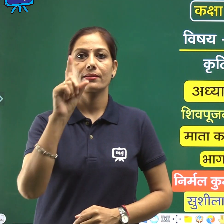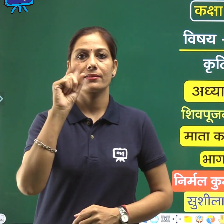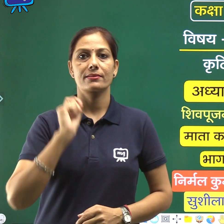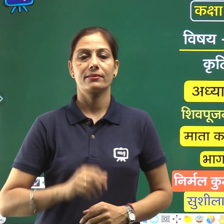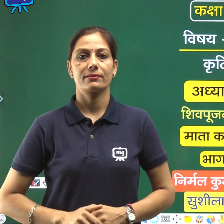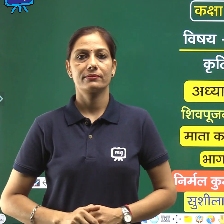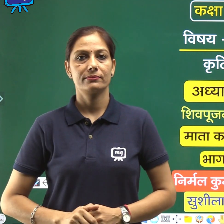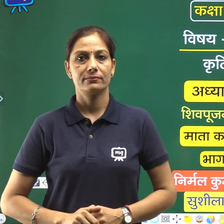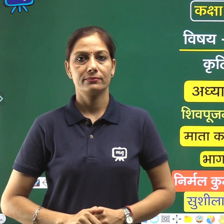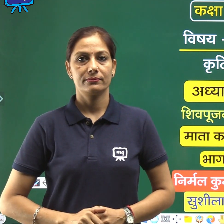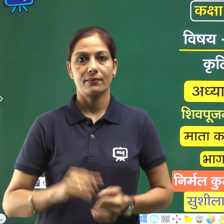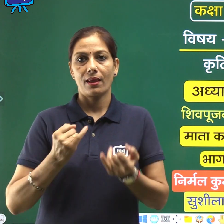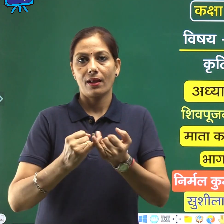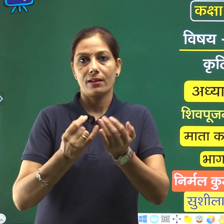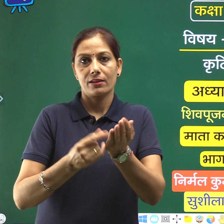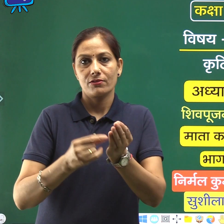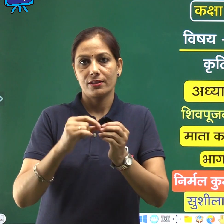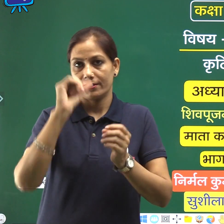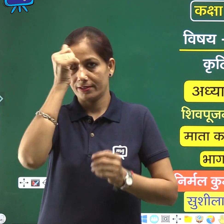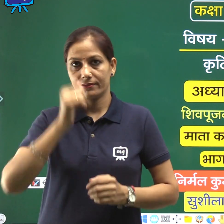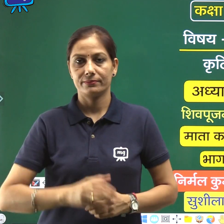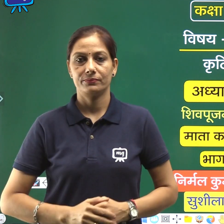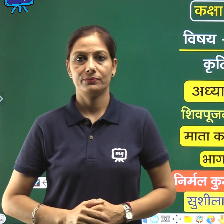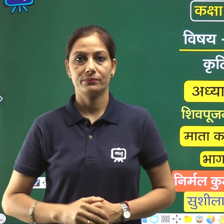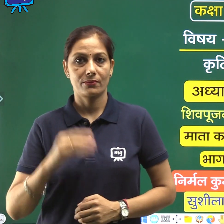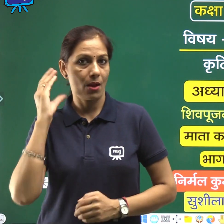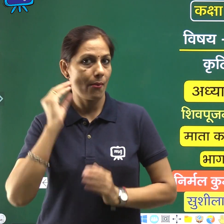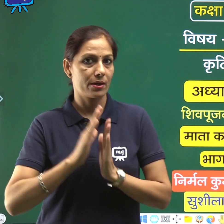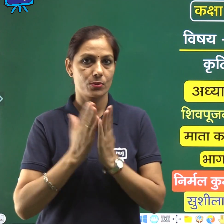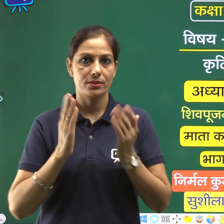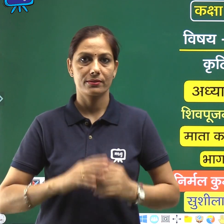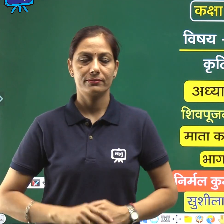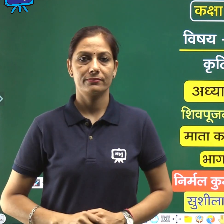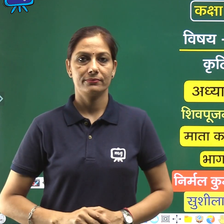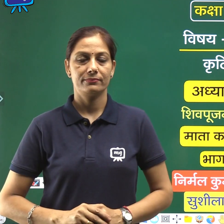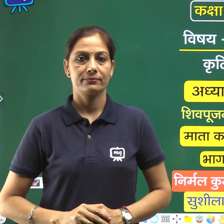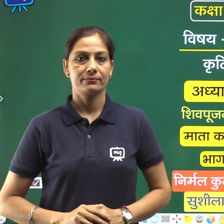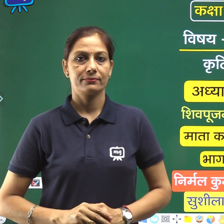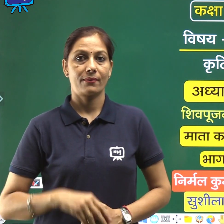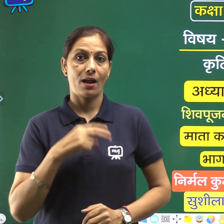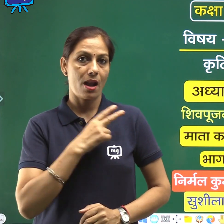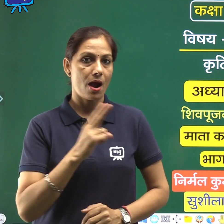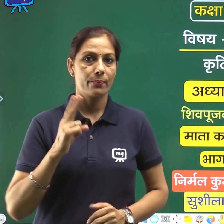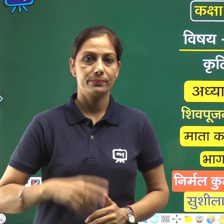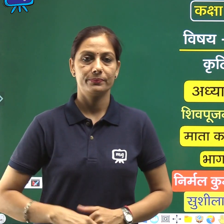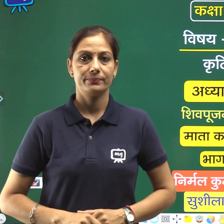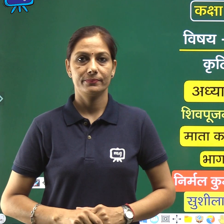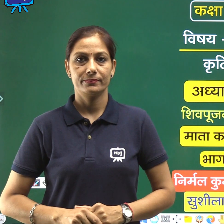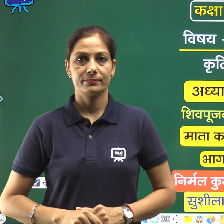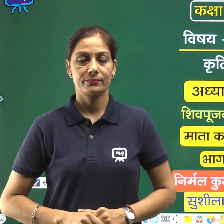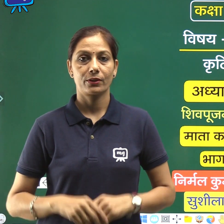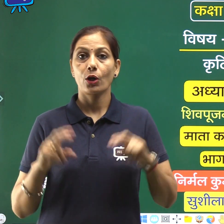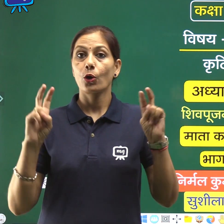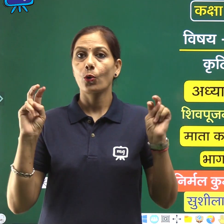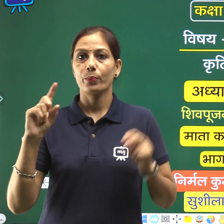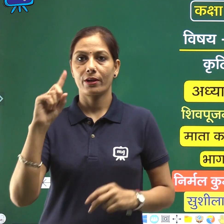की हिंदी विषय की पाठ्य पुस्तक कृतिका का